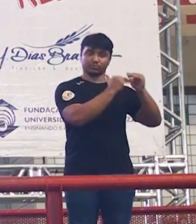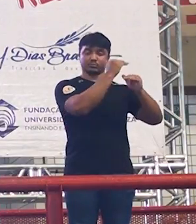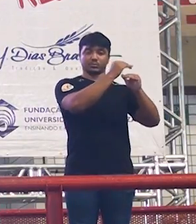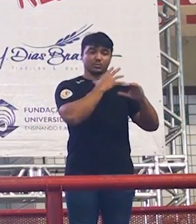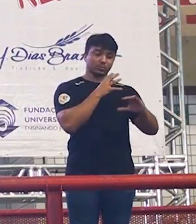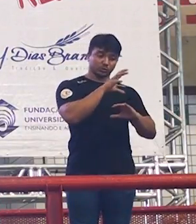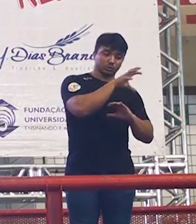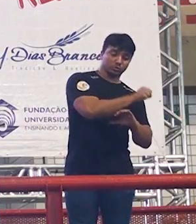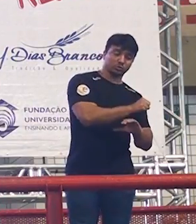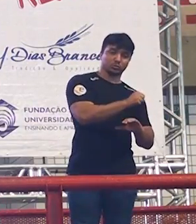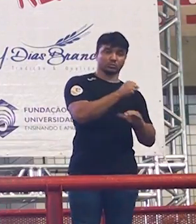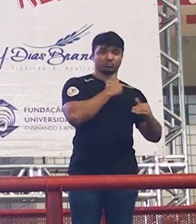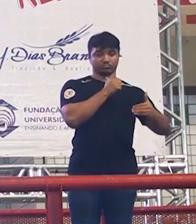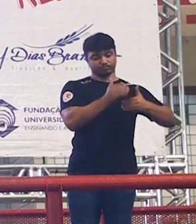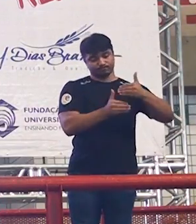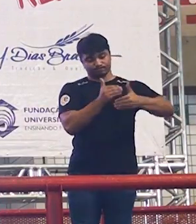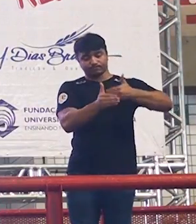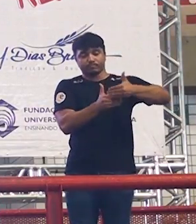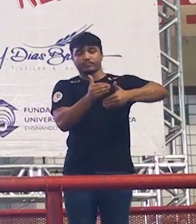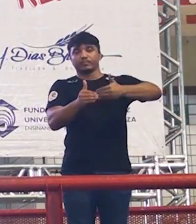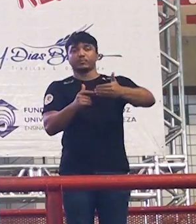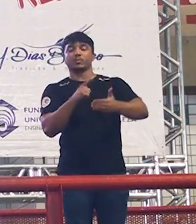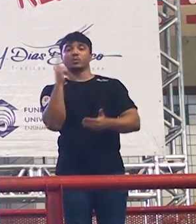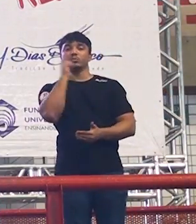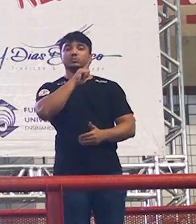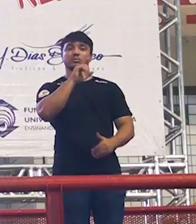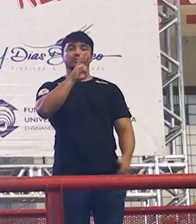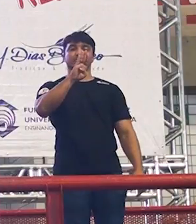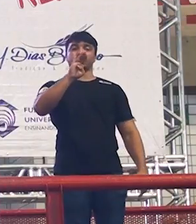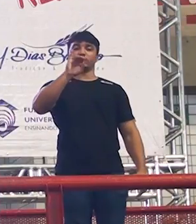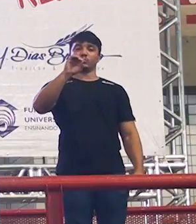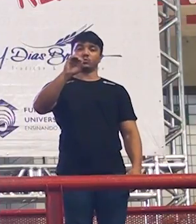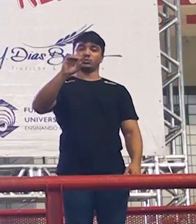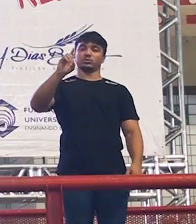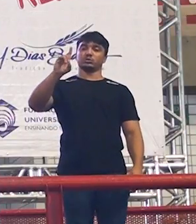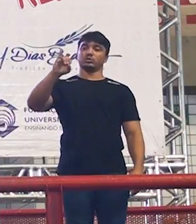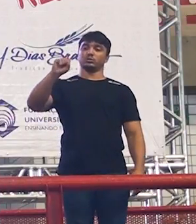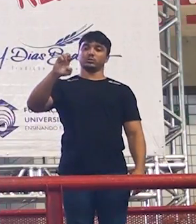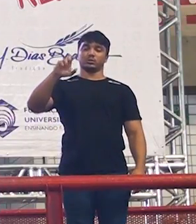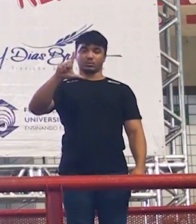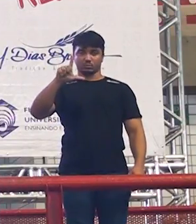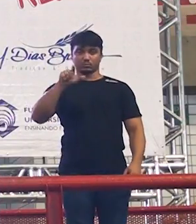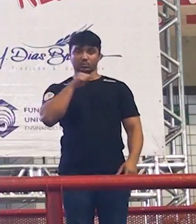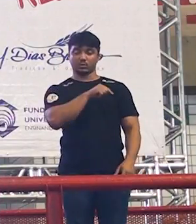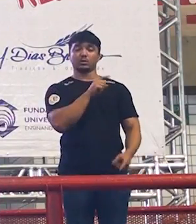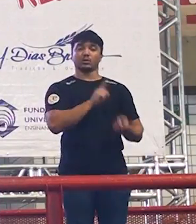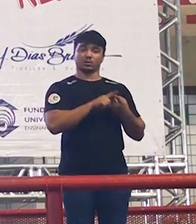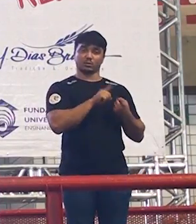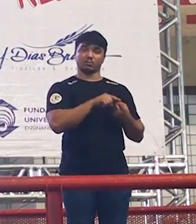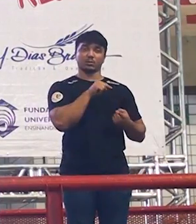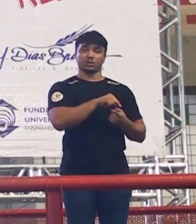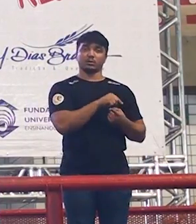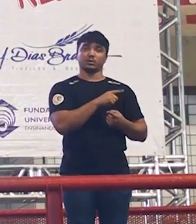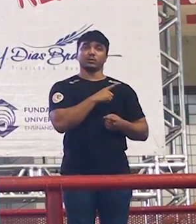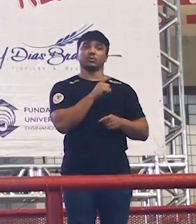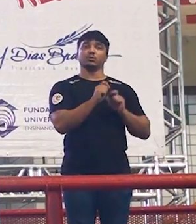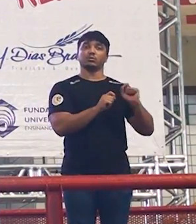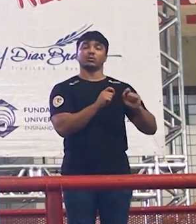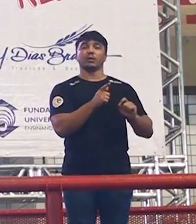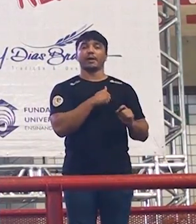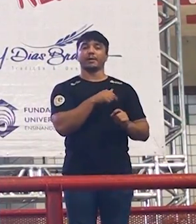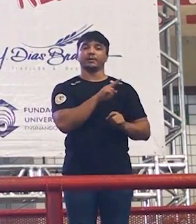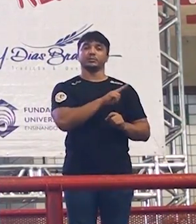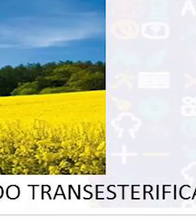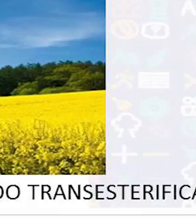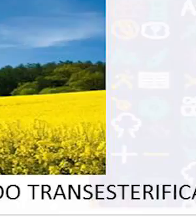você colheu, processou e obteve o biodiesel. Portanto, o biodiesel também é obtido a partir